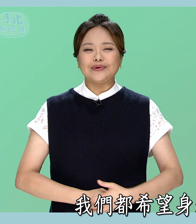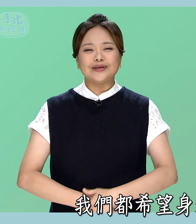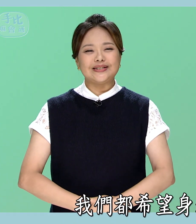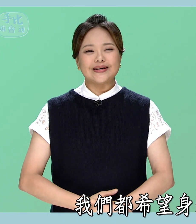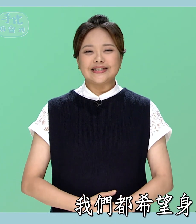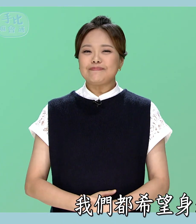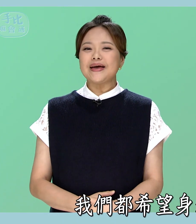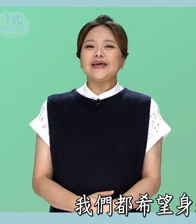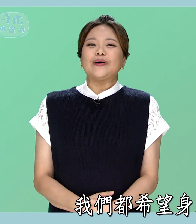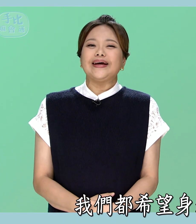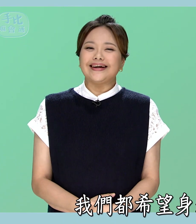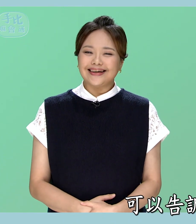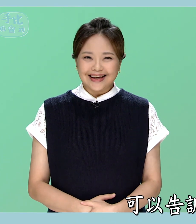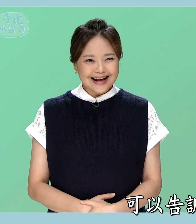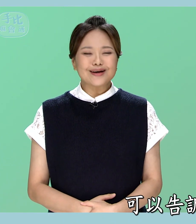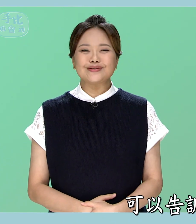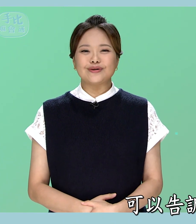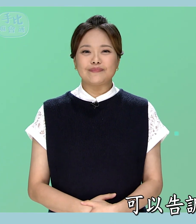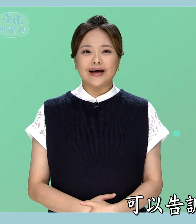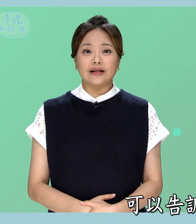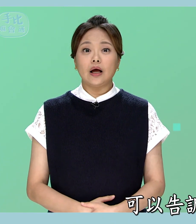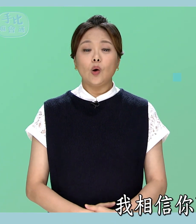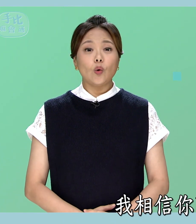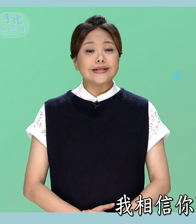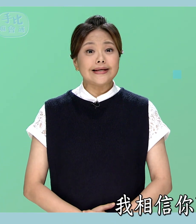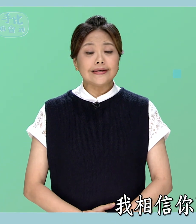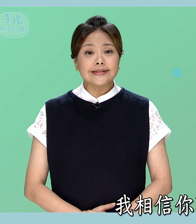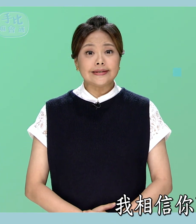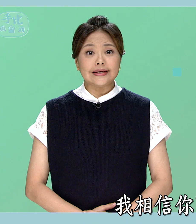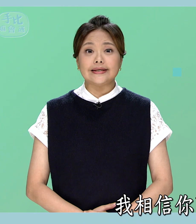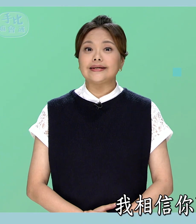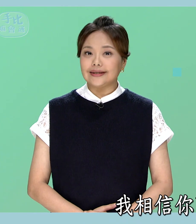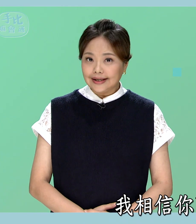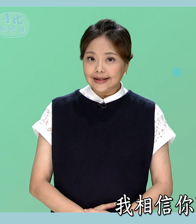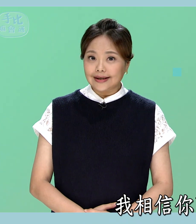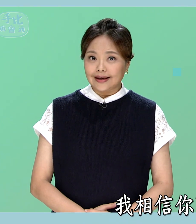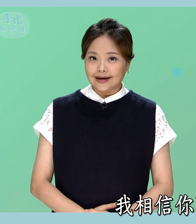都希望身边有一个人可以告诉我们，我相信你可以的。